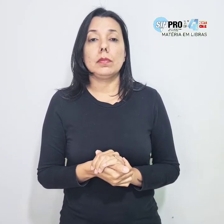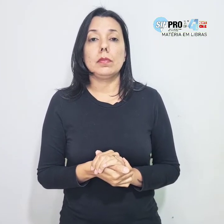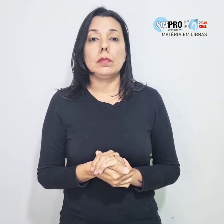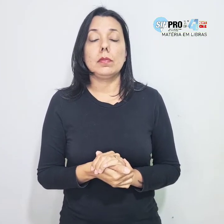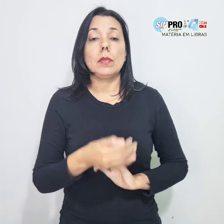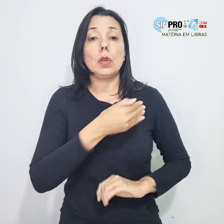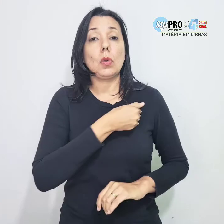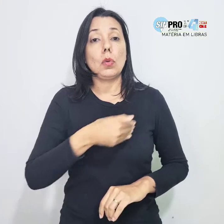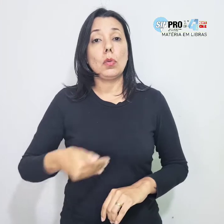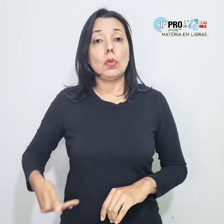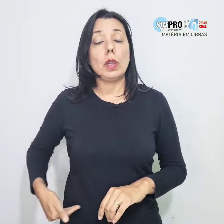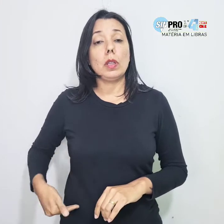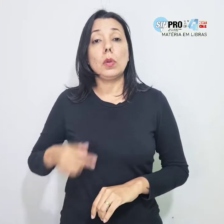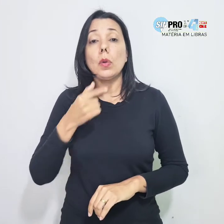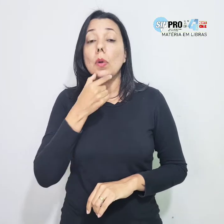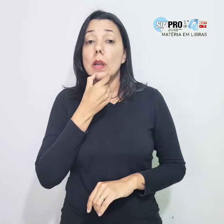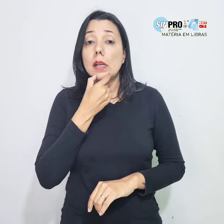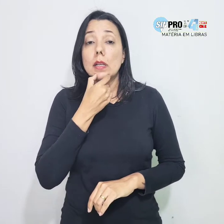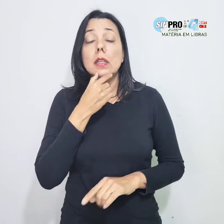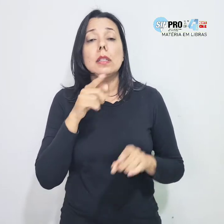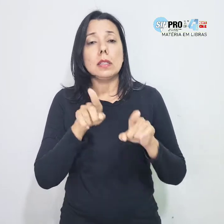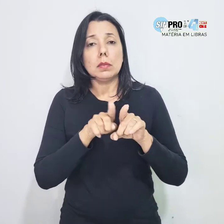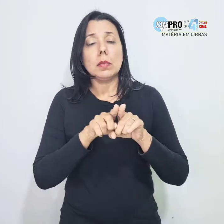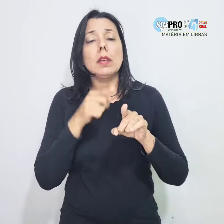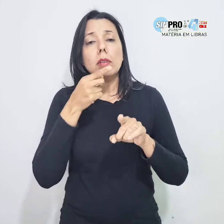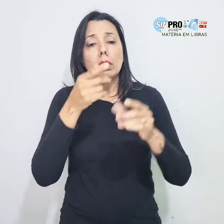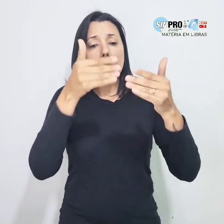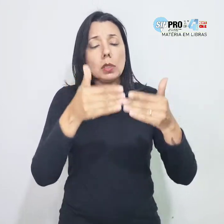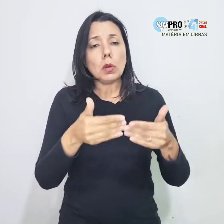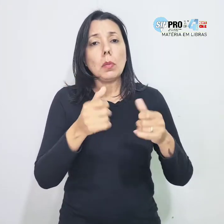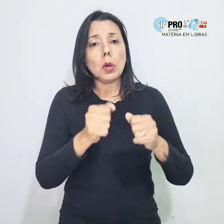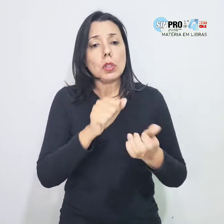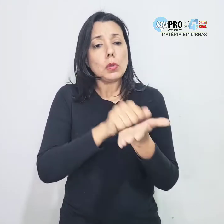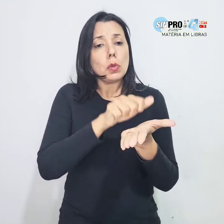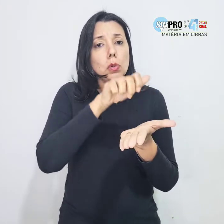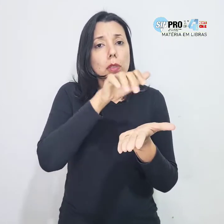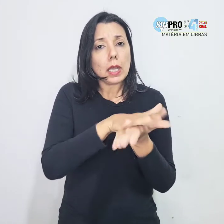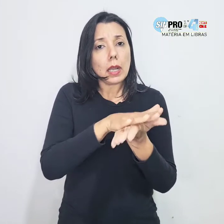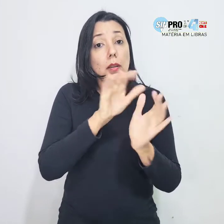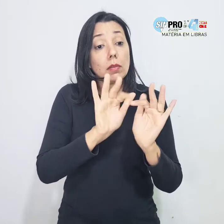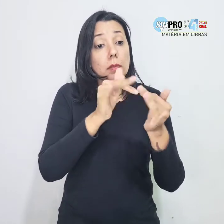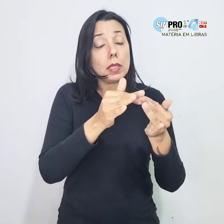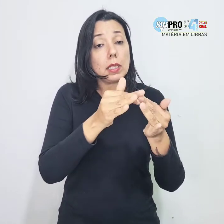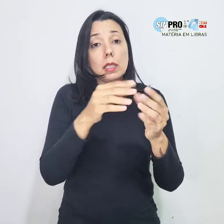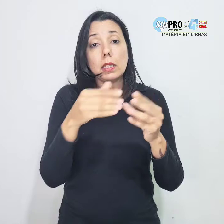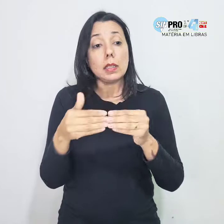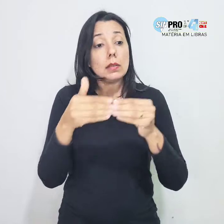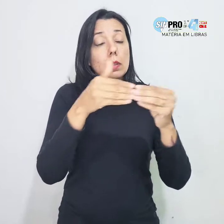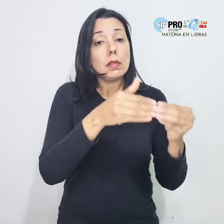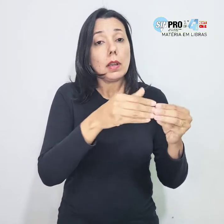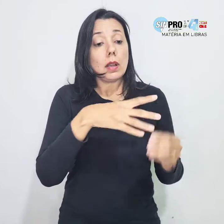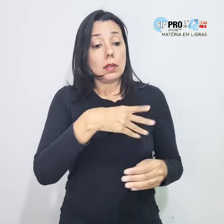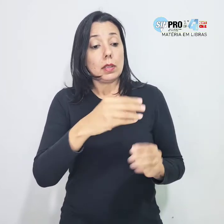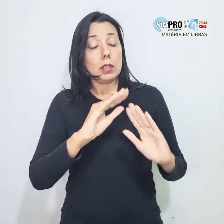O governo britânico também indicou que pode multar pais que não levarem seus filhos à escola, o que